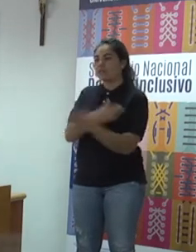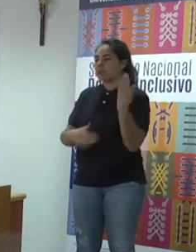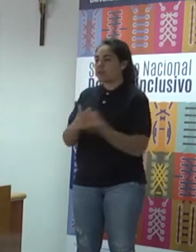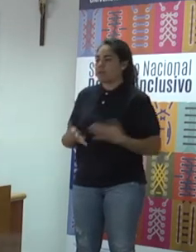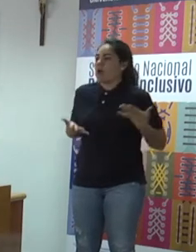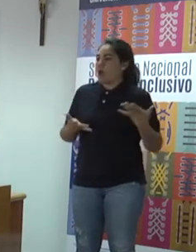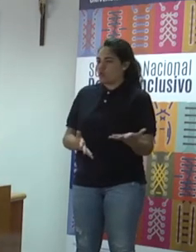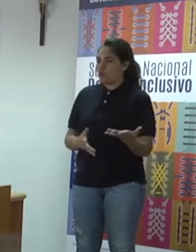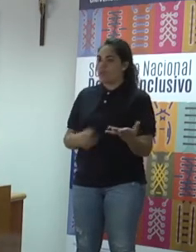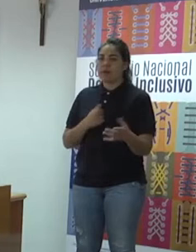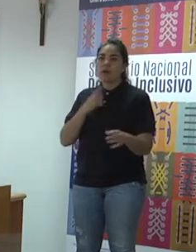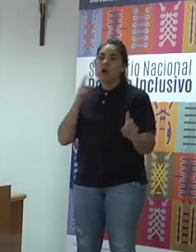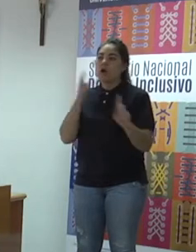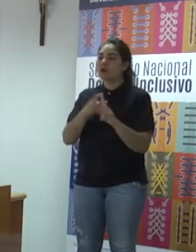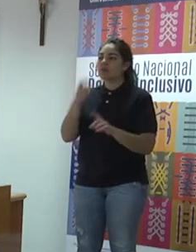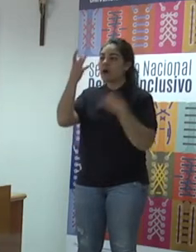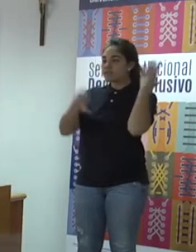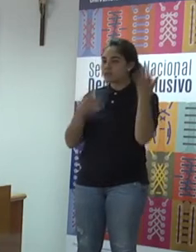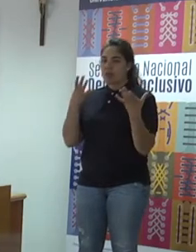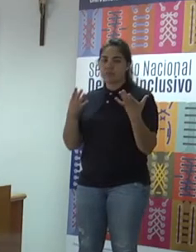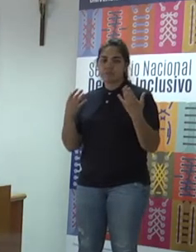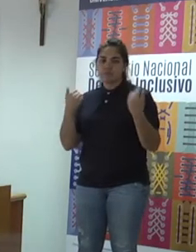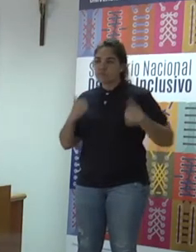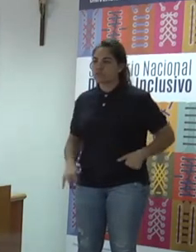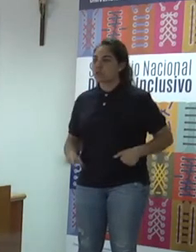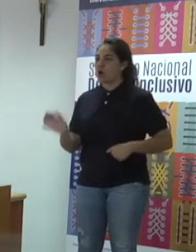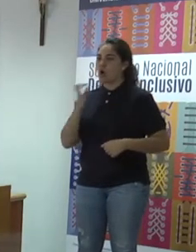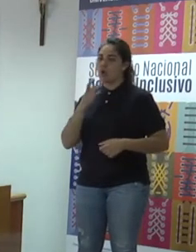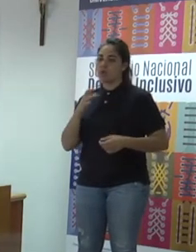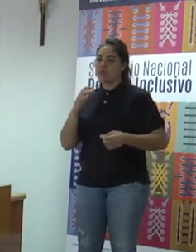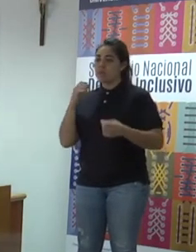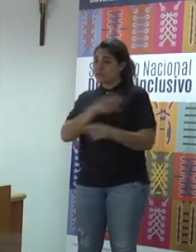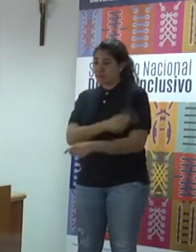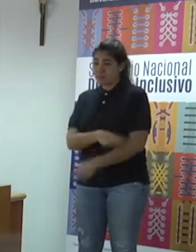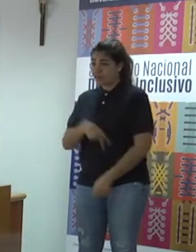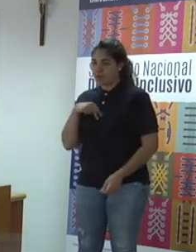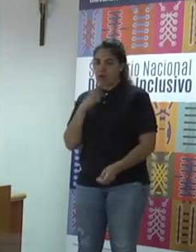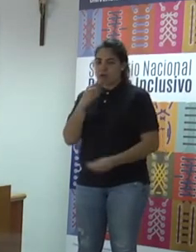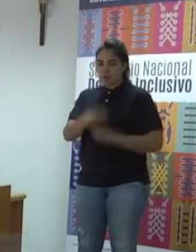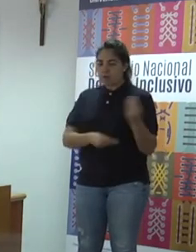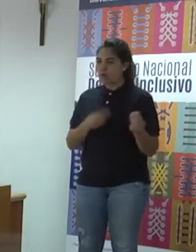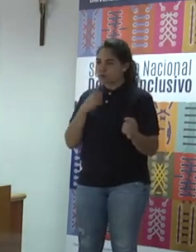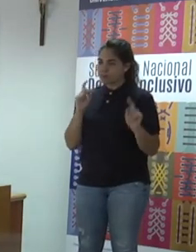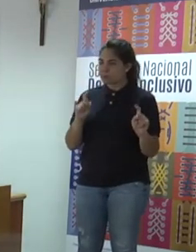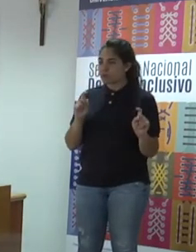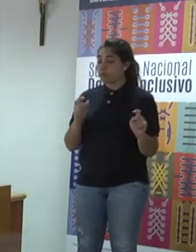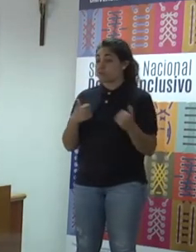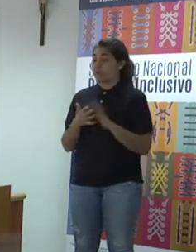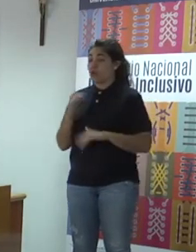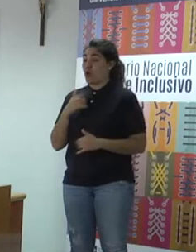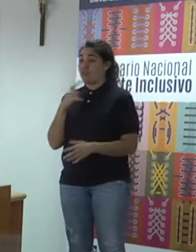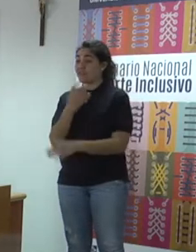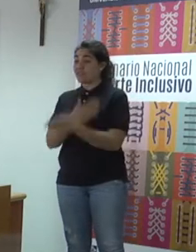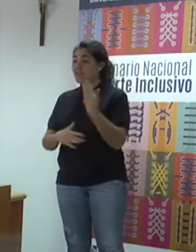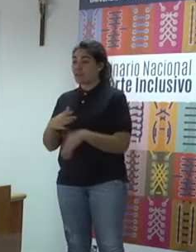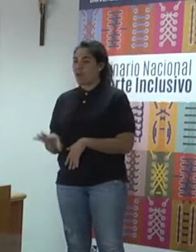que hiciesen actividad física, que hiciesen deporte. Y me parece que eso tiene mucho logro, porque yo al final no elegí tener discapacidad,